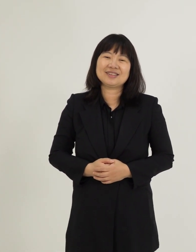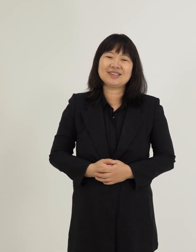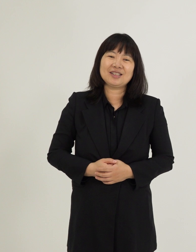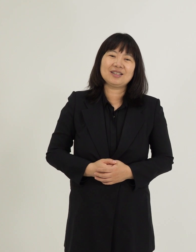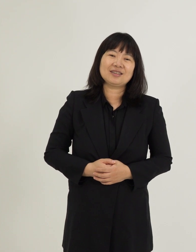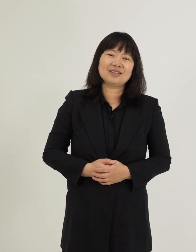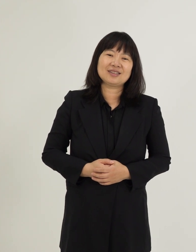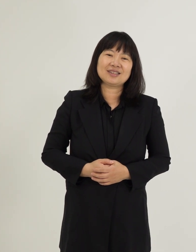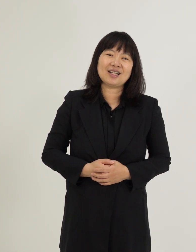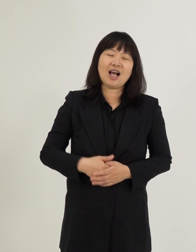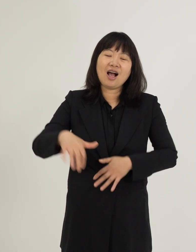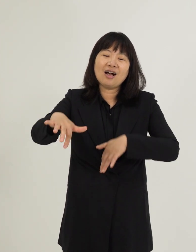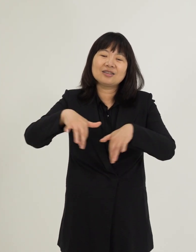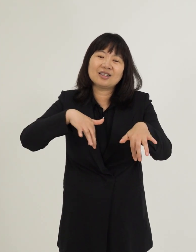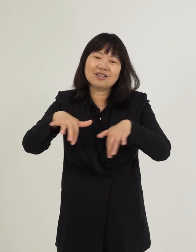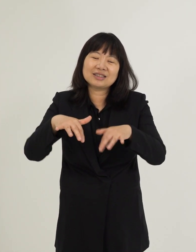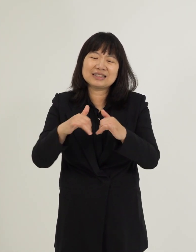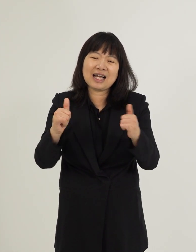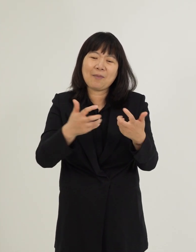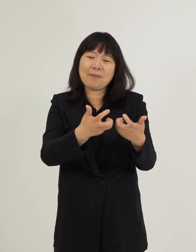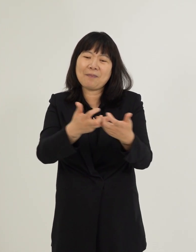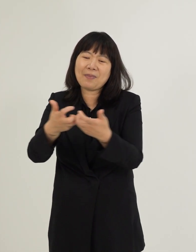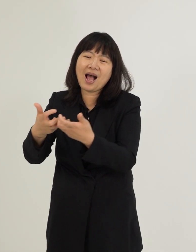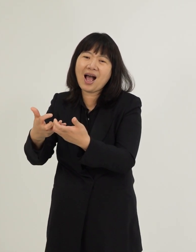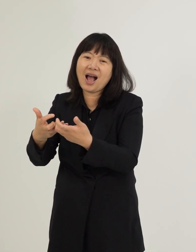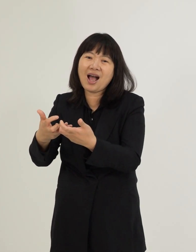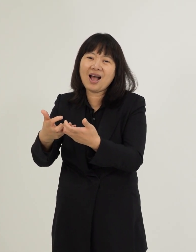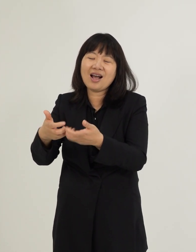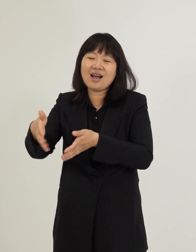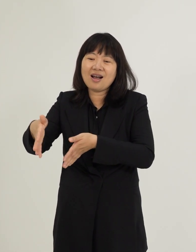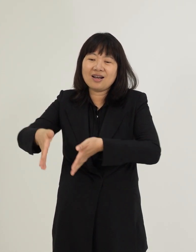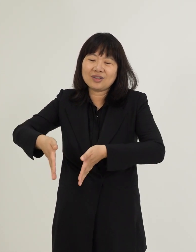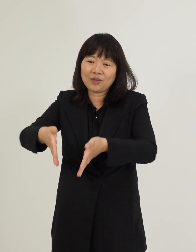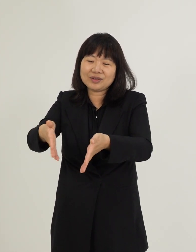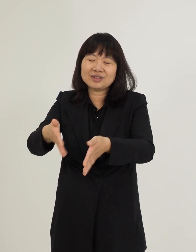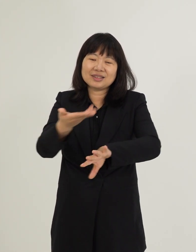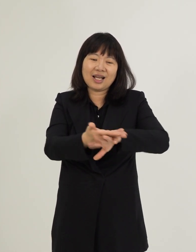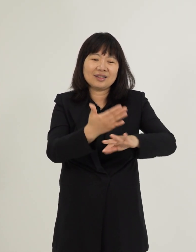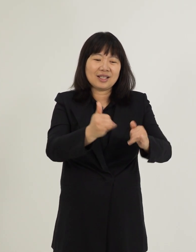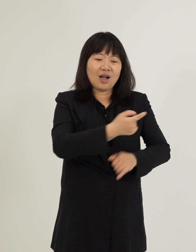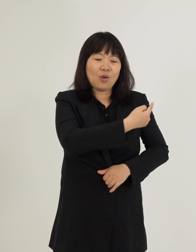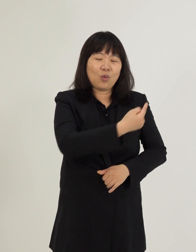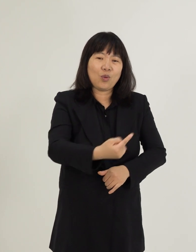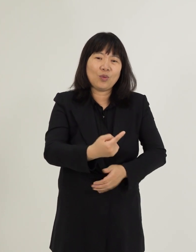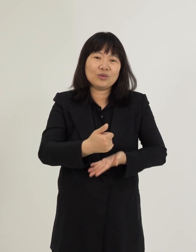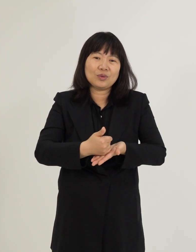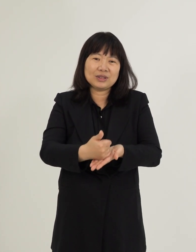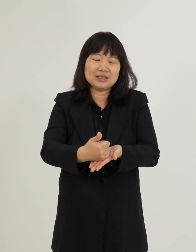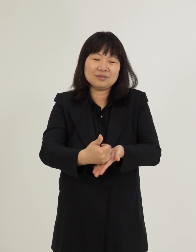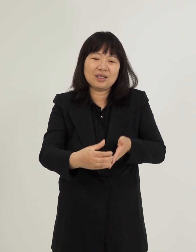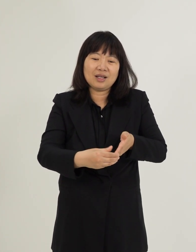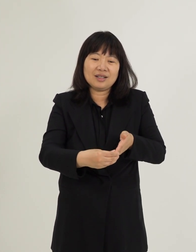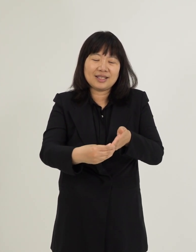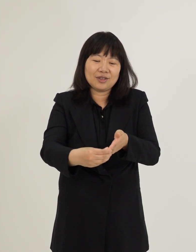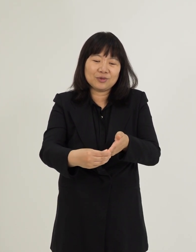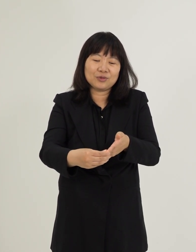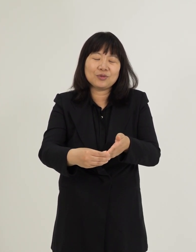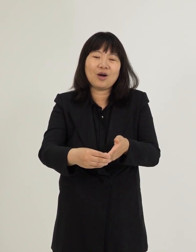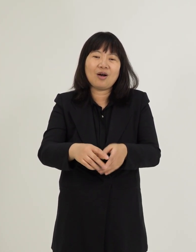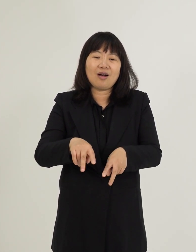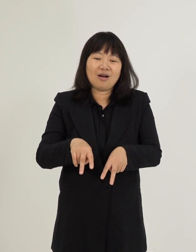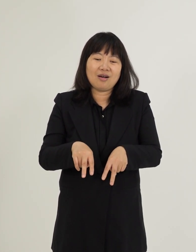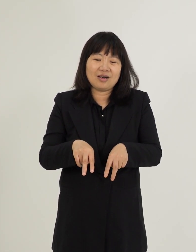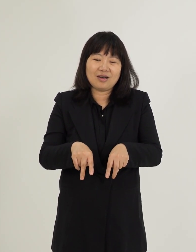거리를 밥 먹으려고 외국에서 온 손님을 데리고 15분가량을 걸어서 그냥 가는 거예요.